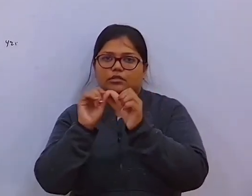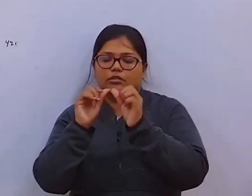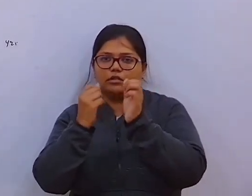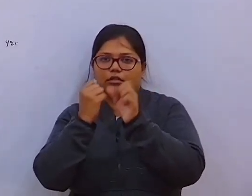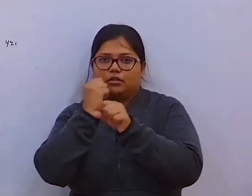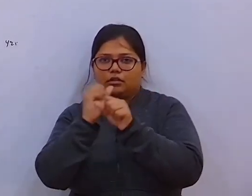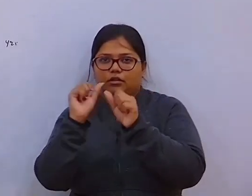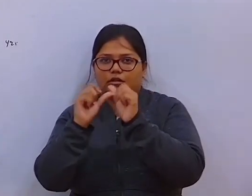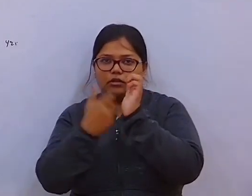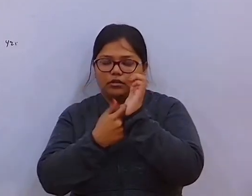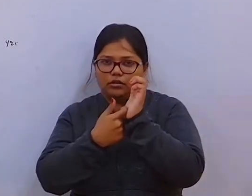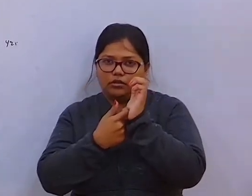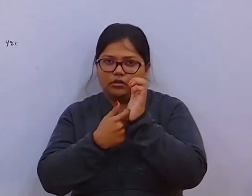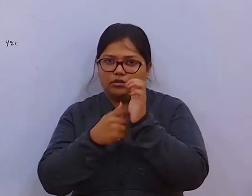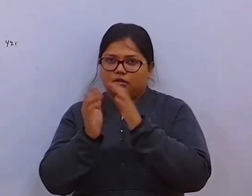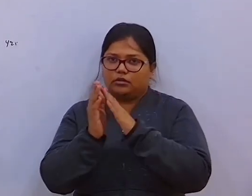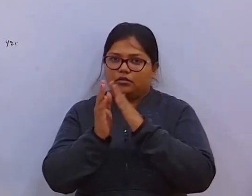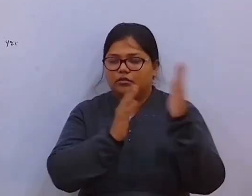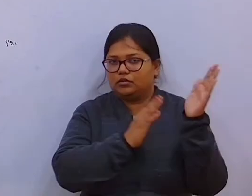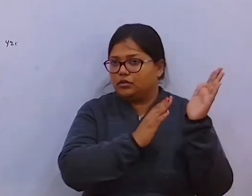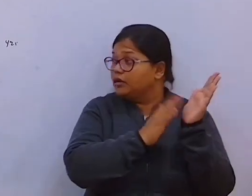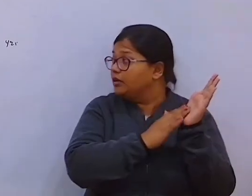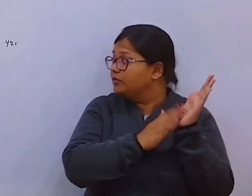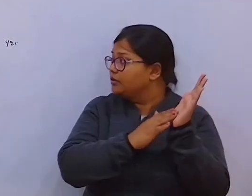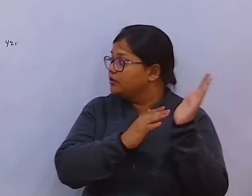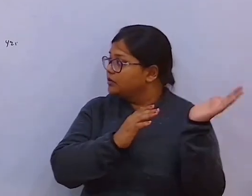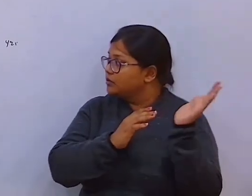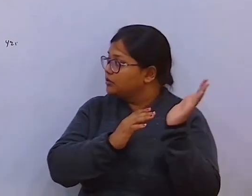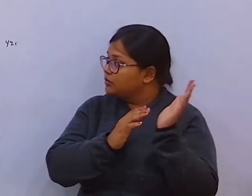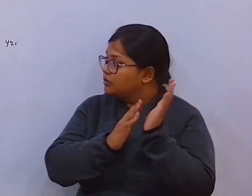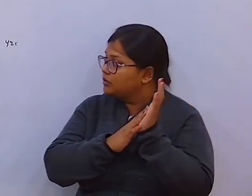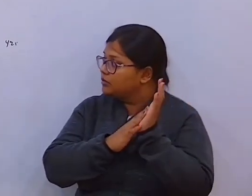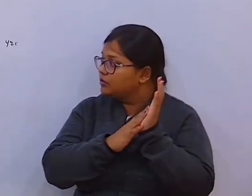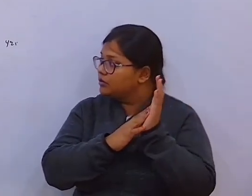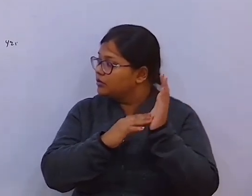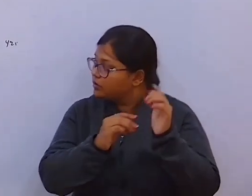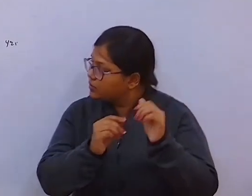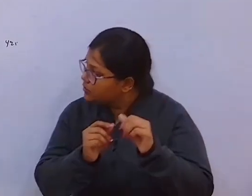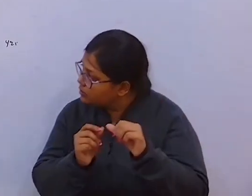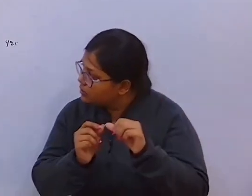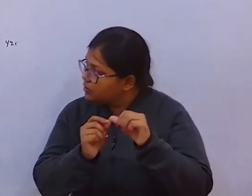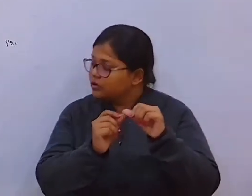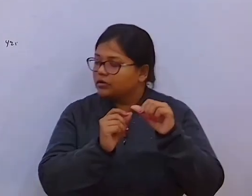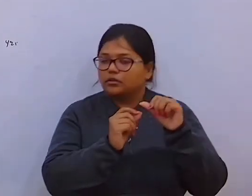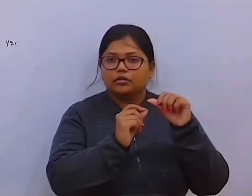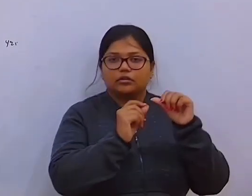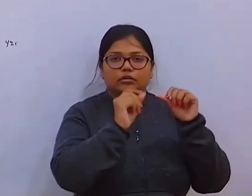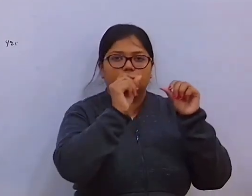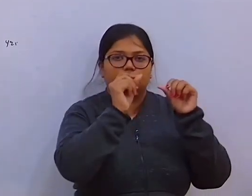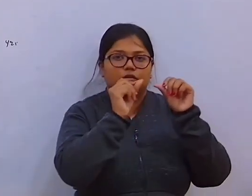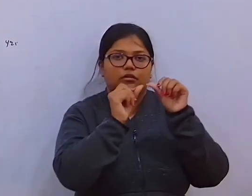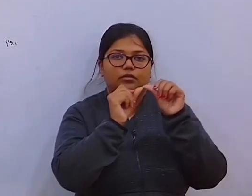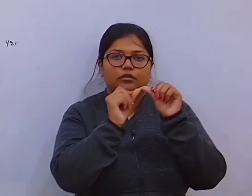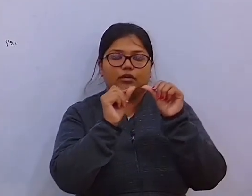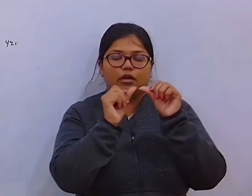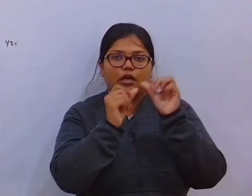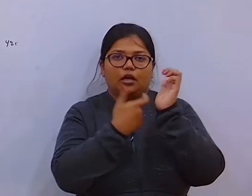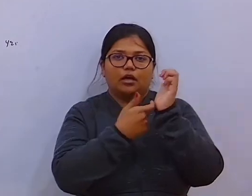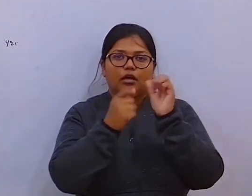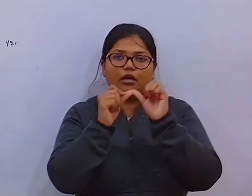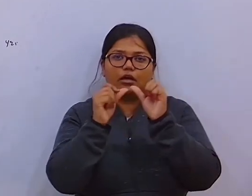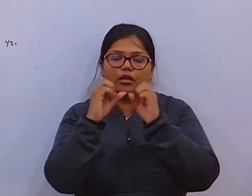हूँ, आप लोगों को सिर्फ समझा रही हूँ। भारत में स्थित तापी सिद्धांत क्या कहलाता है कि भारत में